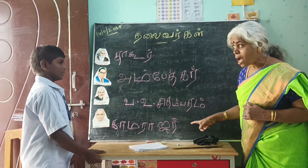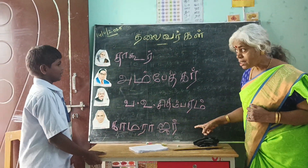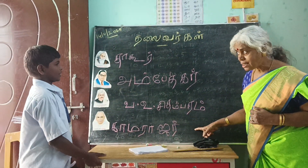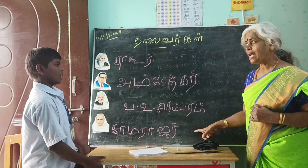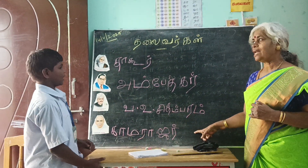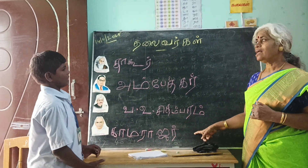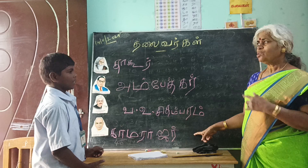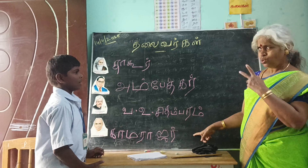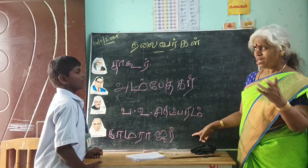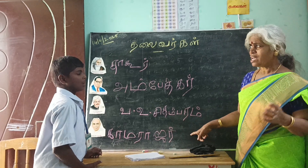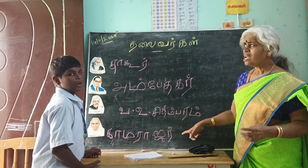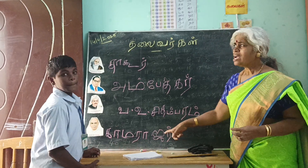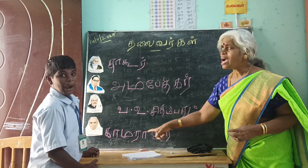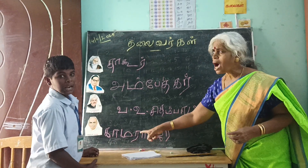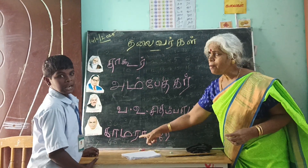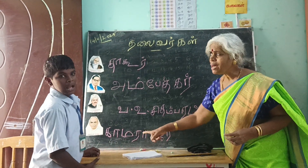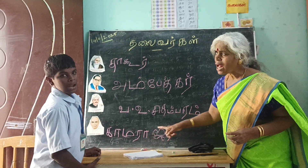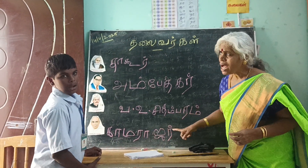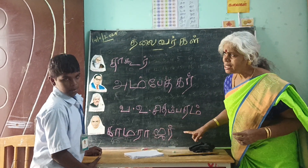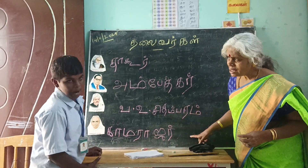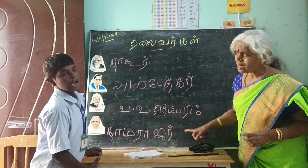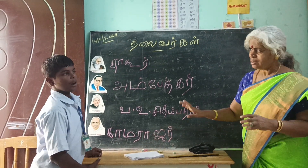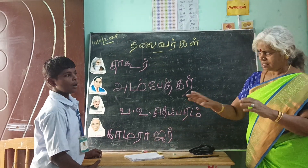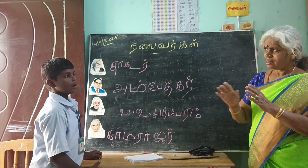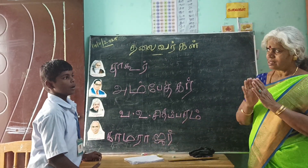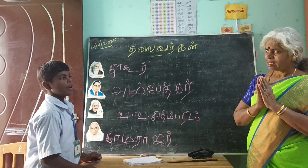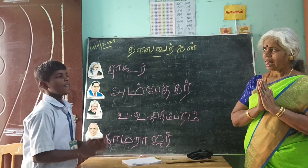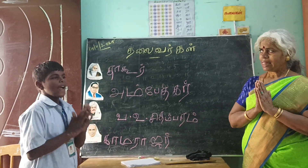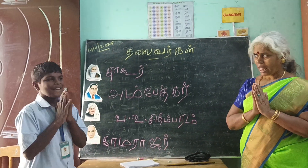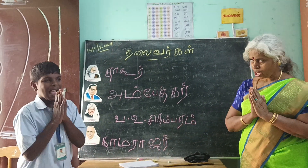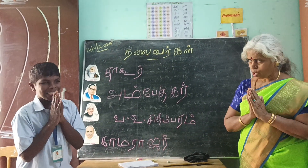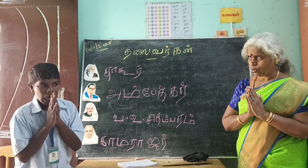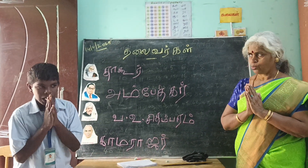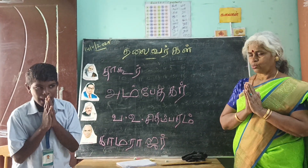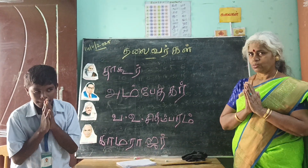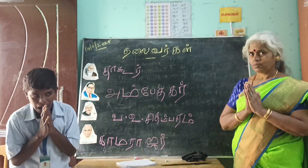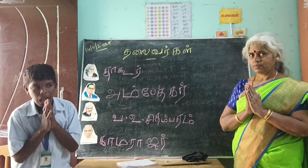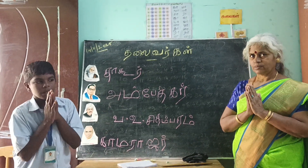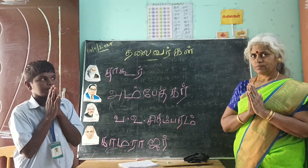காமராஜர். சொல்லு. காமராஜர்.